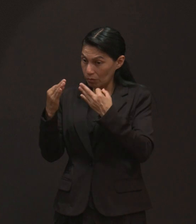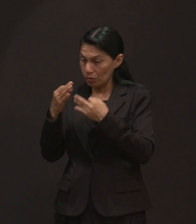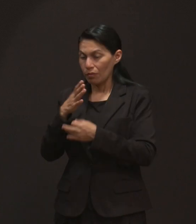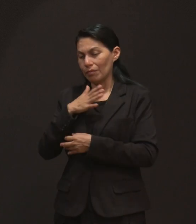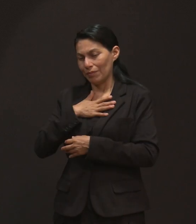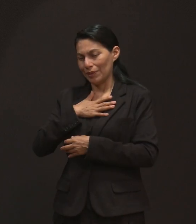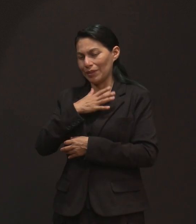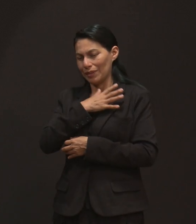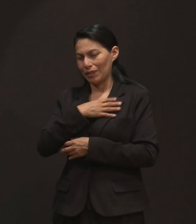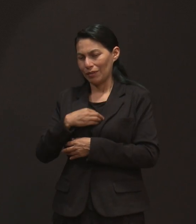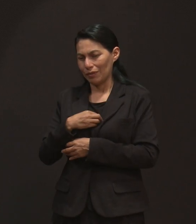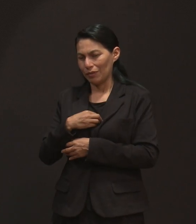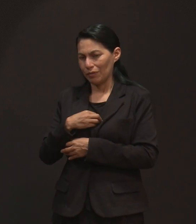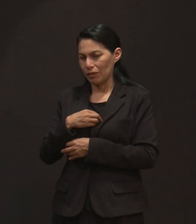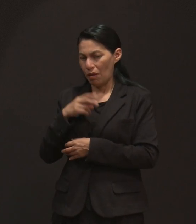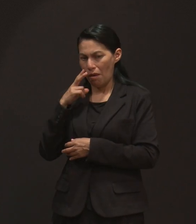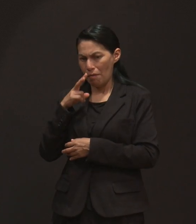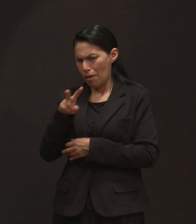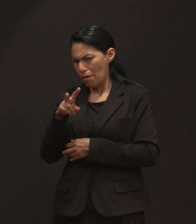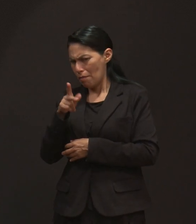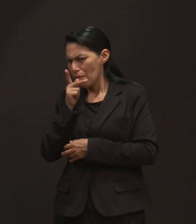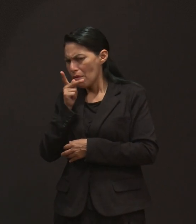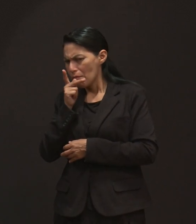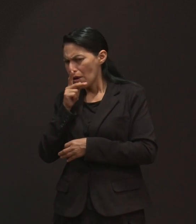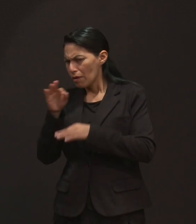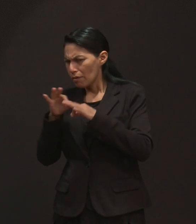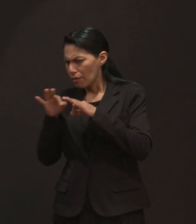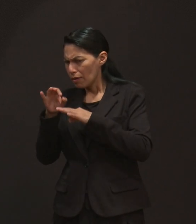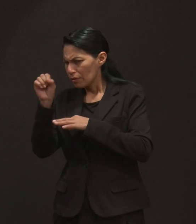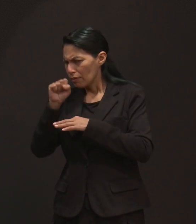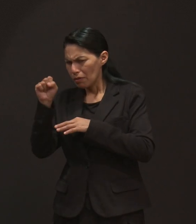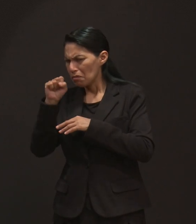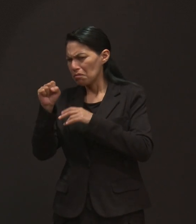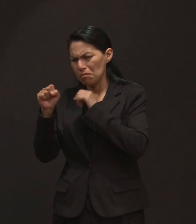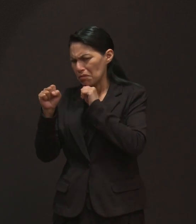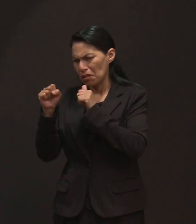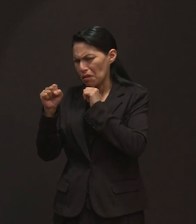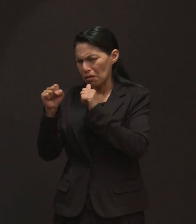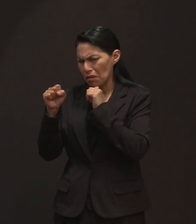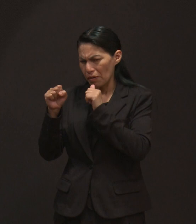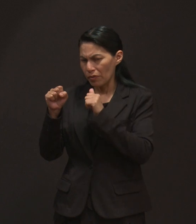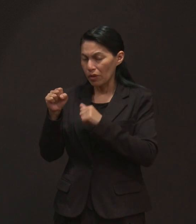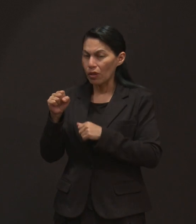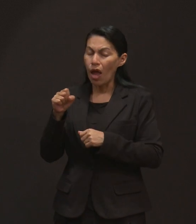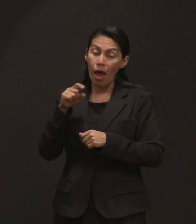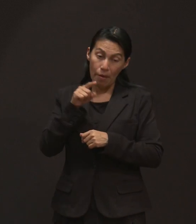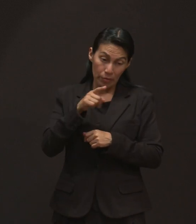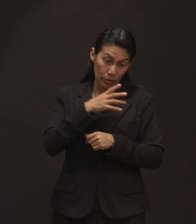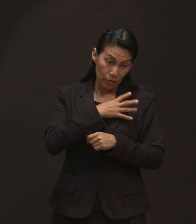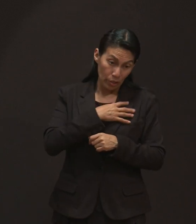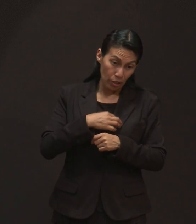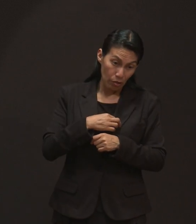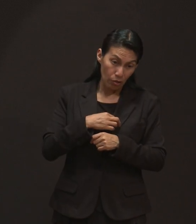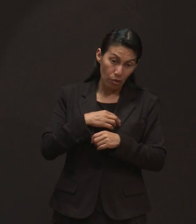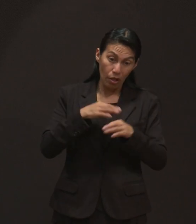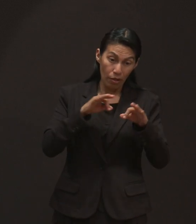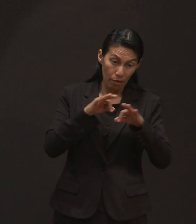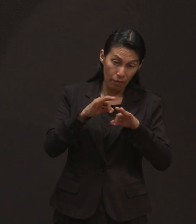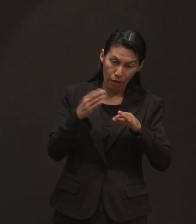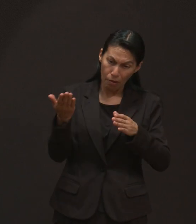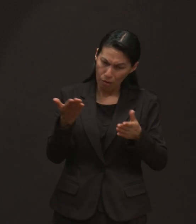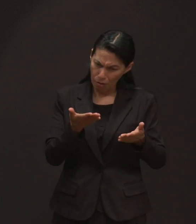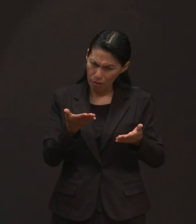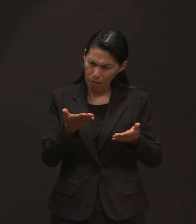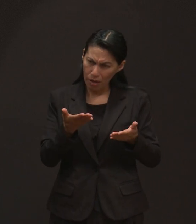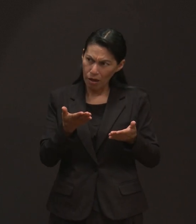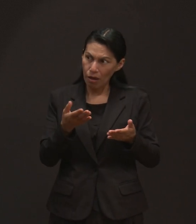un testimonio para mis hijos, porque ya ellos, pues cualquier trabajo que se les presenta